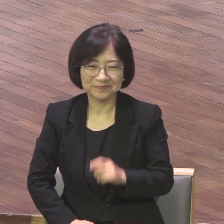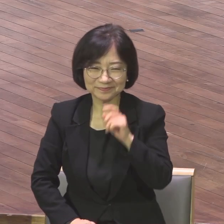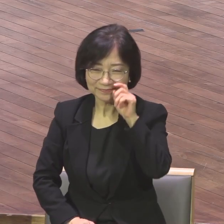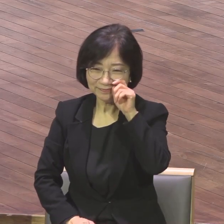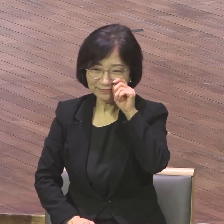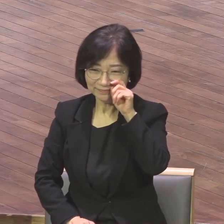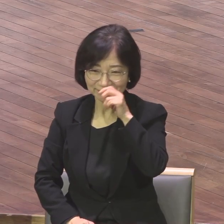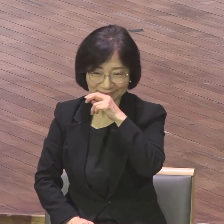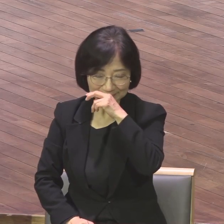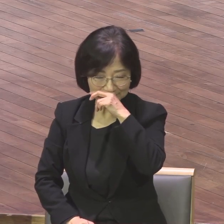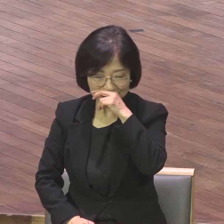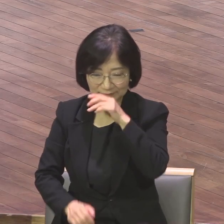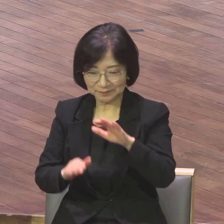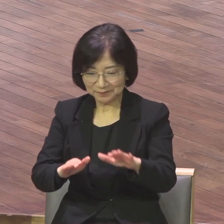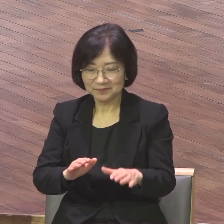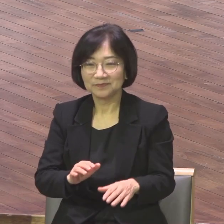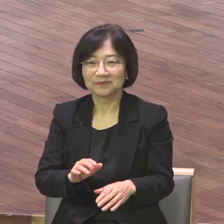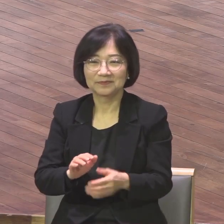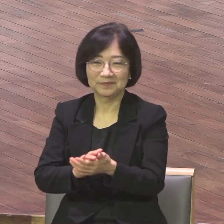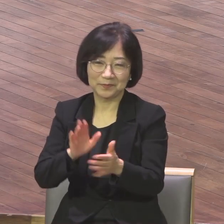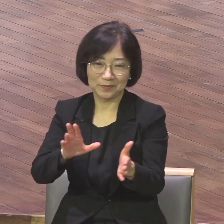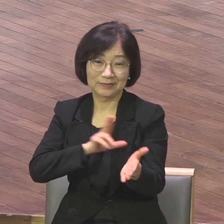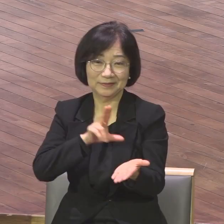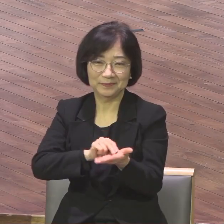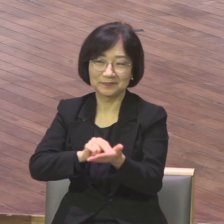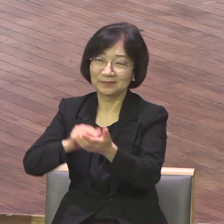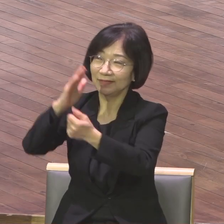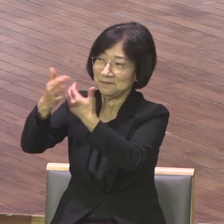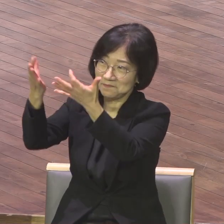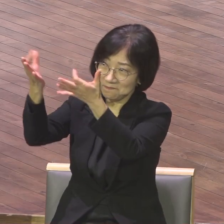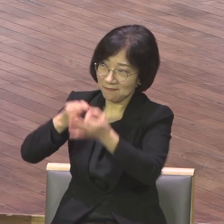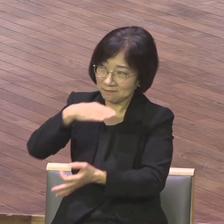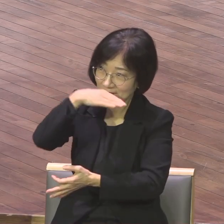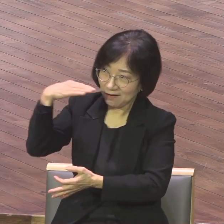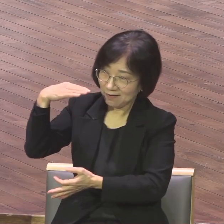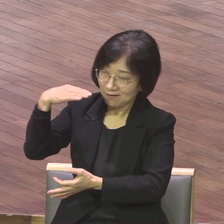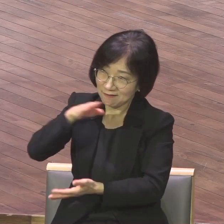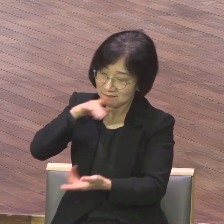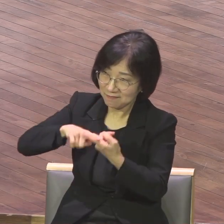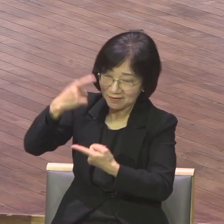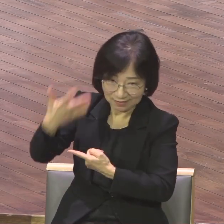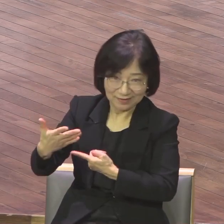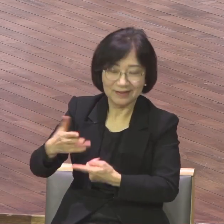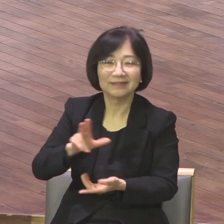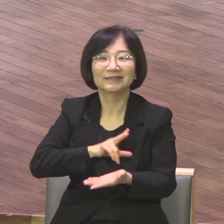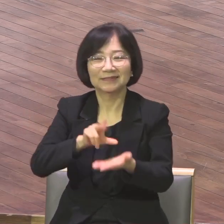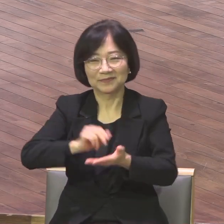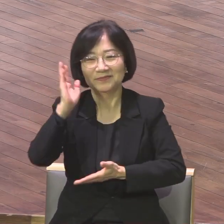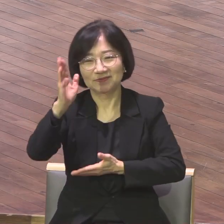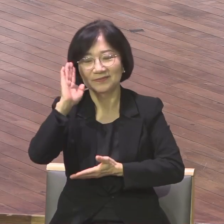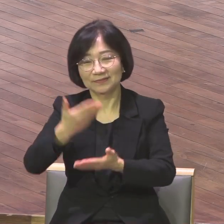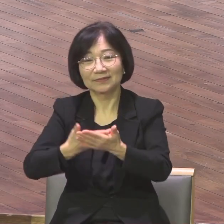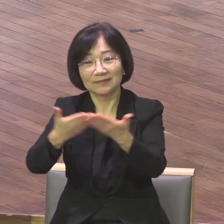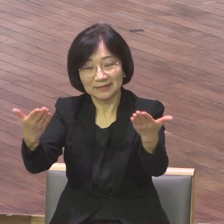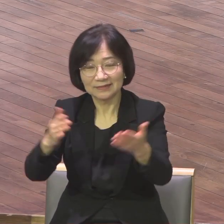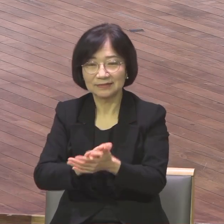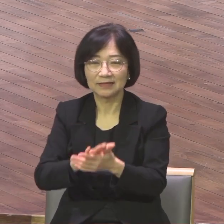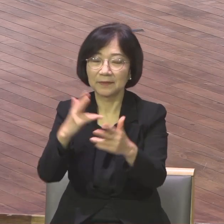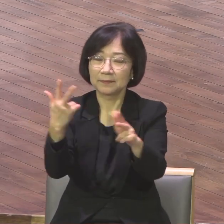여러분 말씀 가지고 하나님 앞에 합당한가라는 제목으로 말씀을 드립니다. 우리가